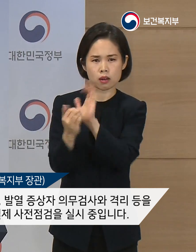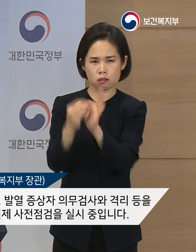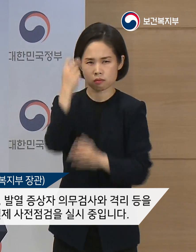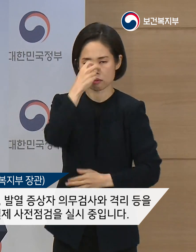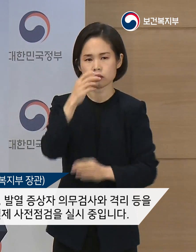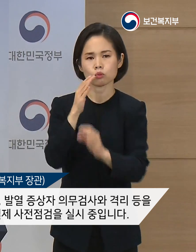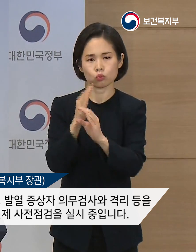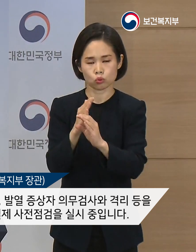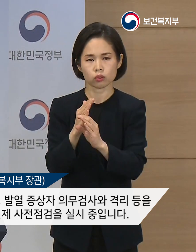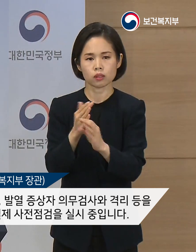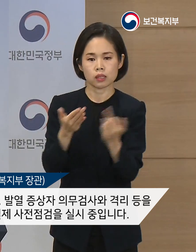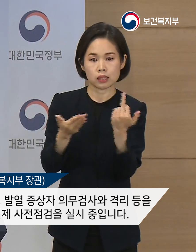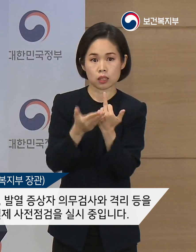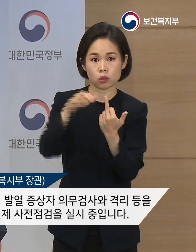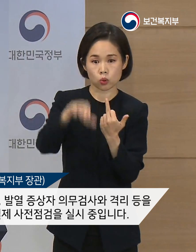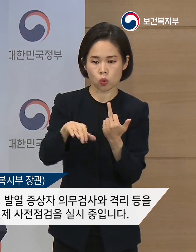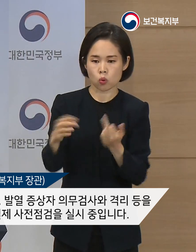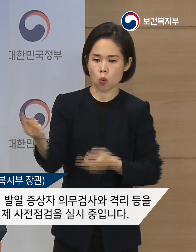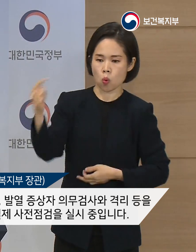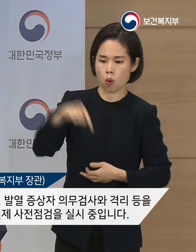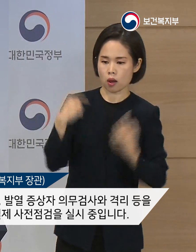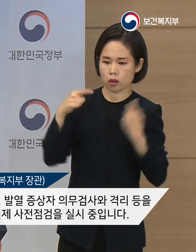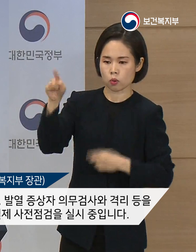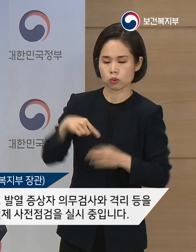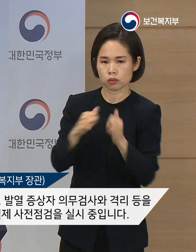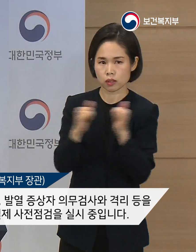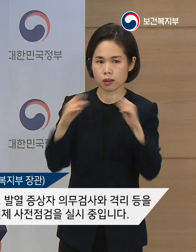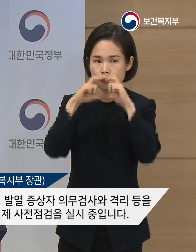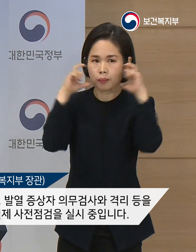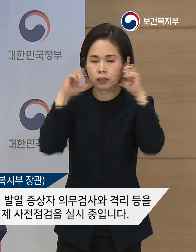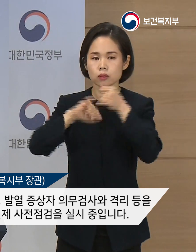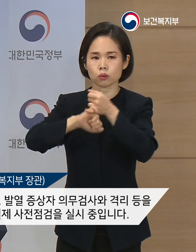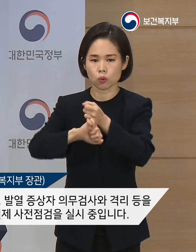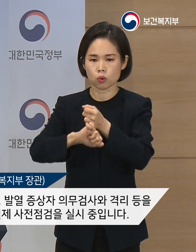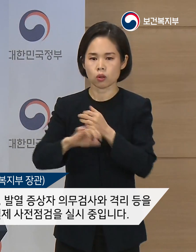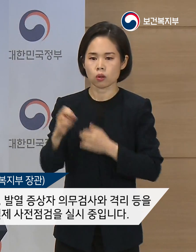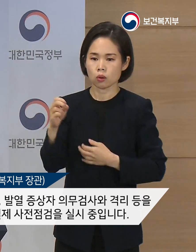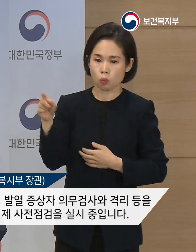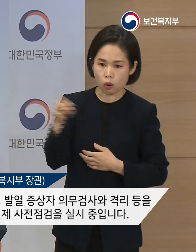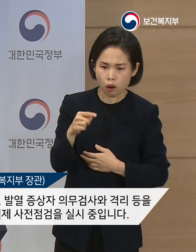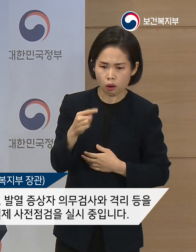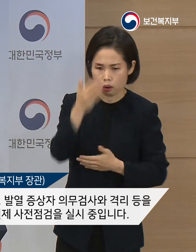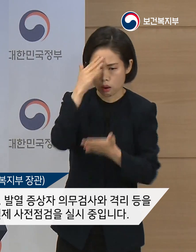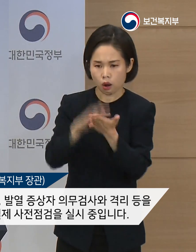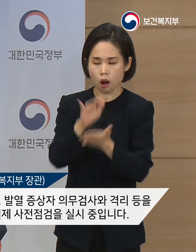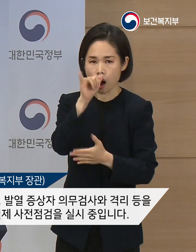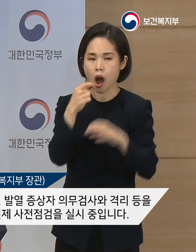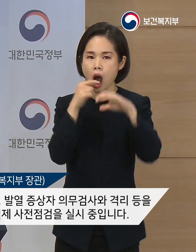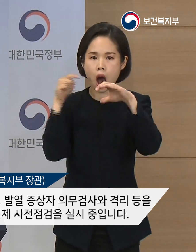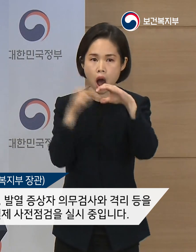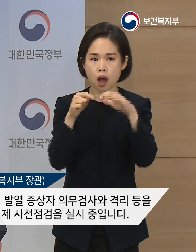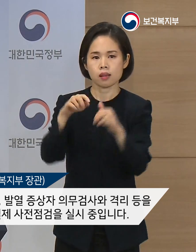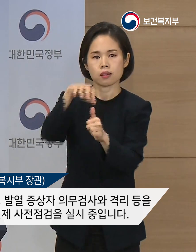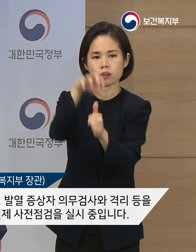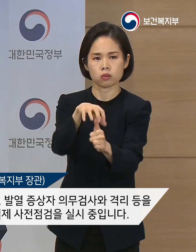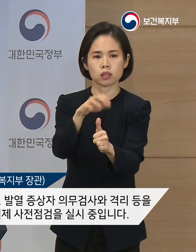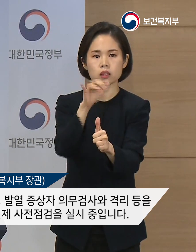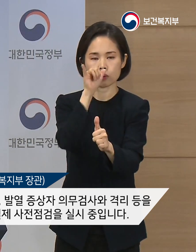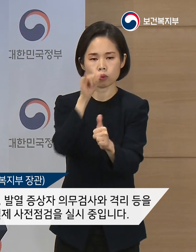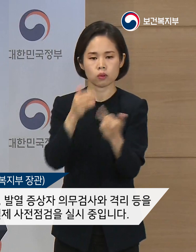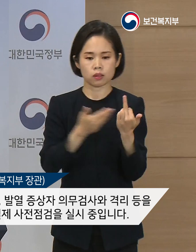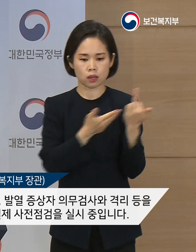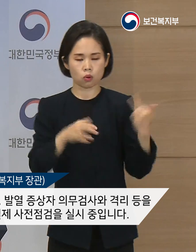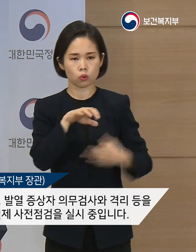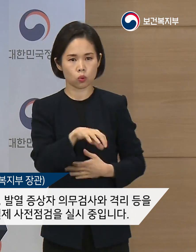제주도는 입도객의 마스크 착용 의무와 발열 증상자 의무 검사와 격리 등을 시행하며